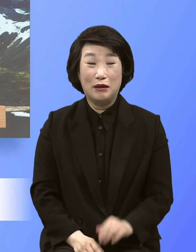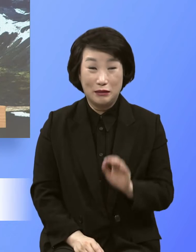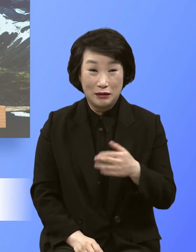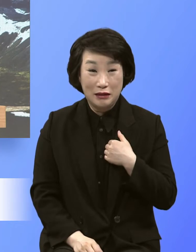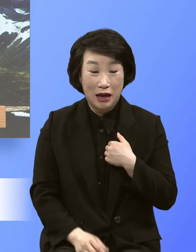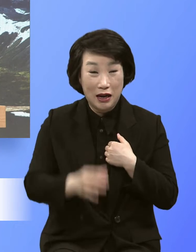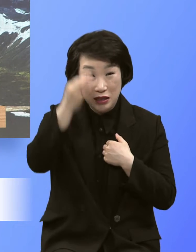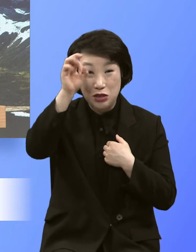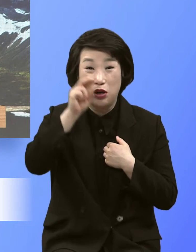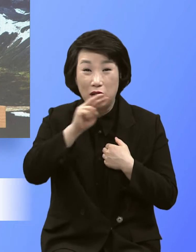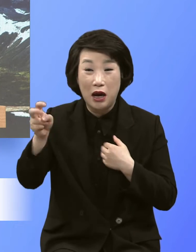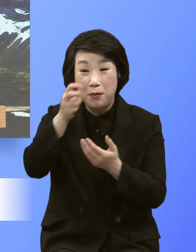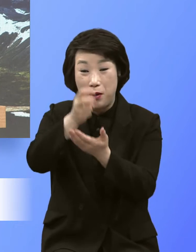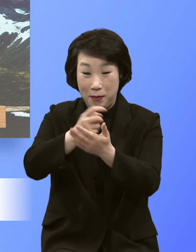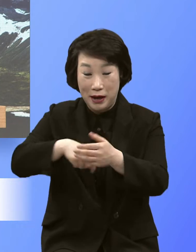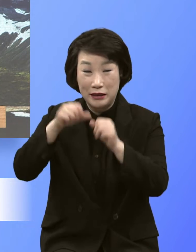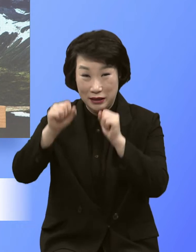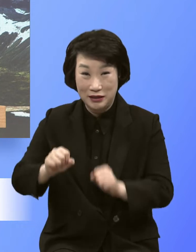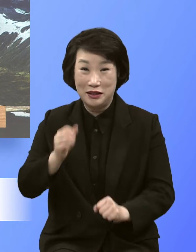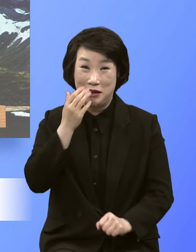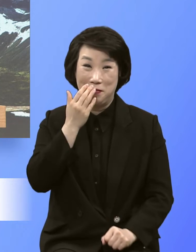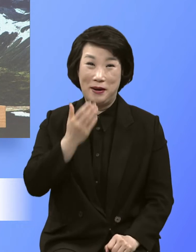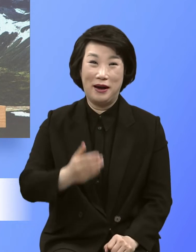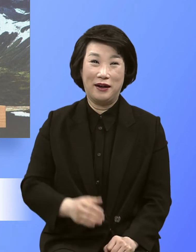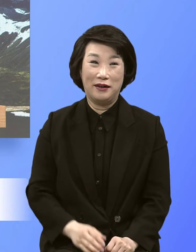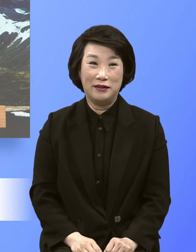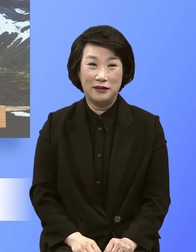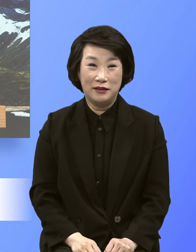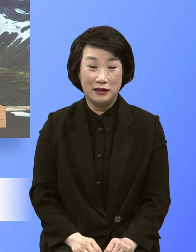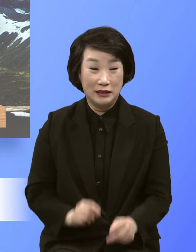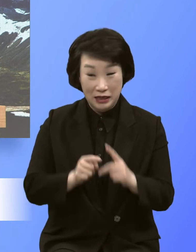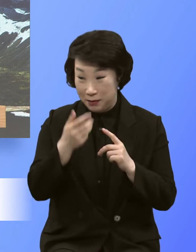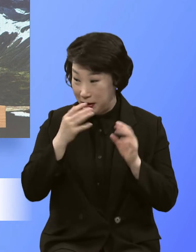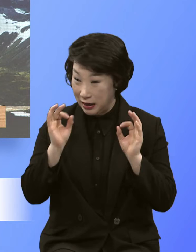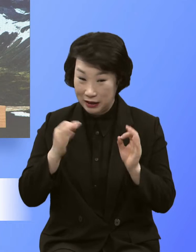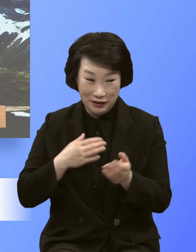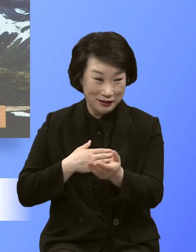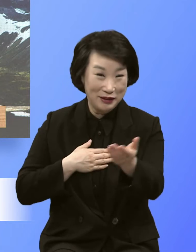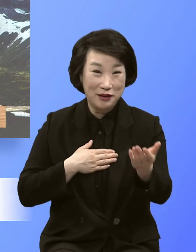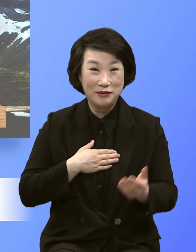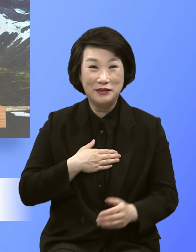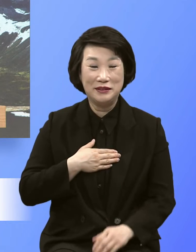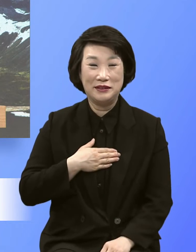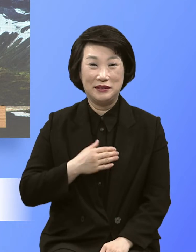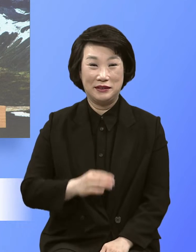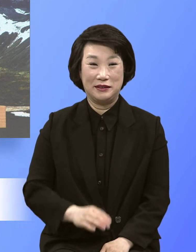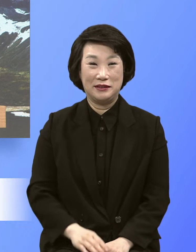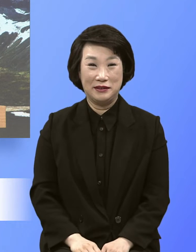인정해야 질서 안에 들어오지 않나요? 이해가 됩니까?